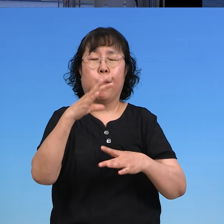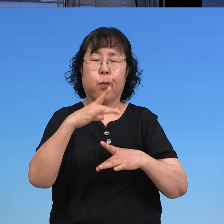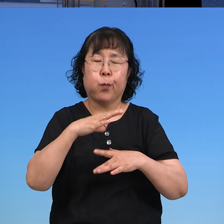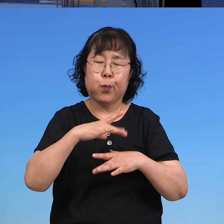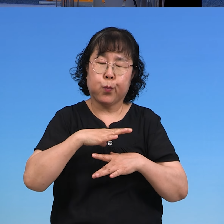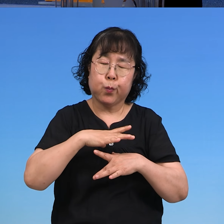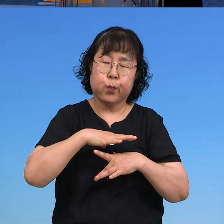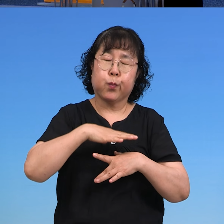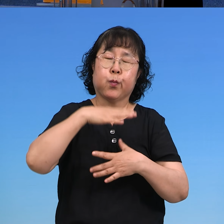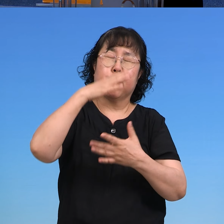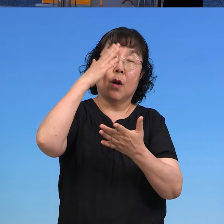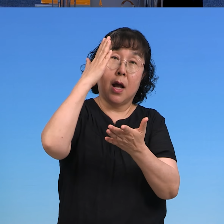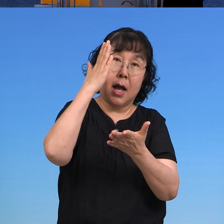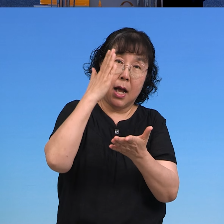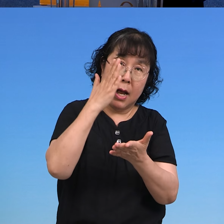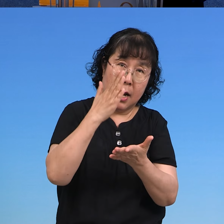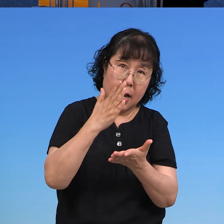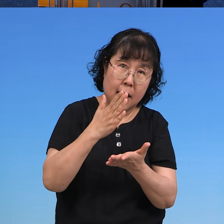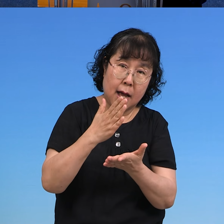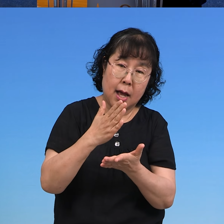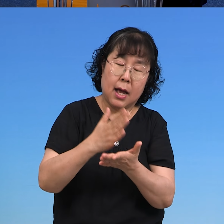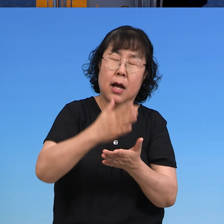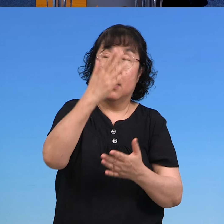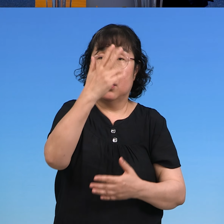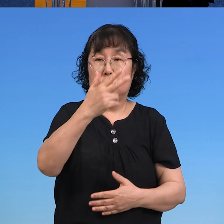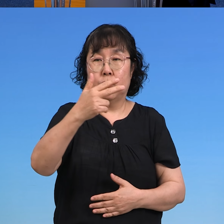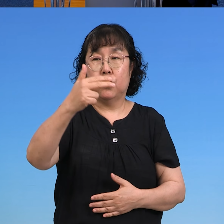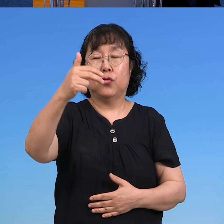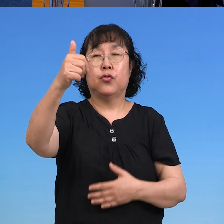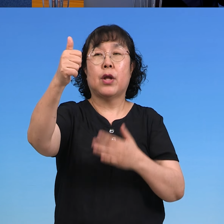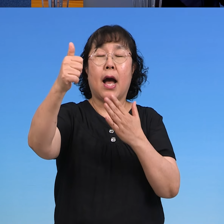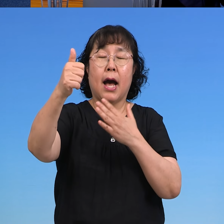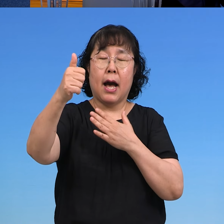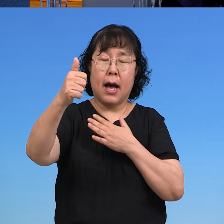주 나의 하나님이 지켜주시네.